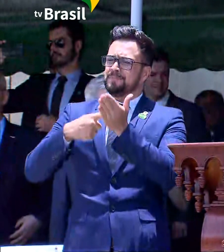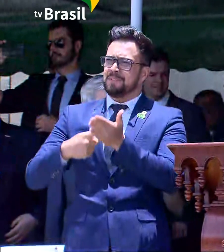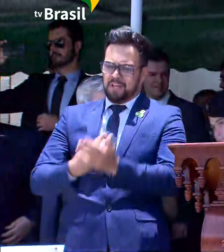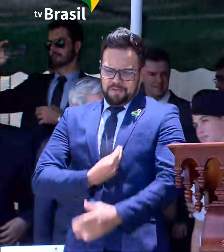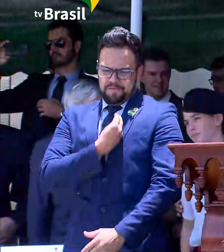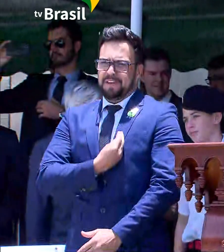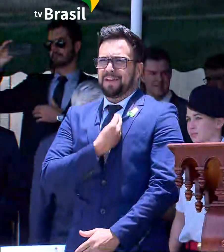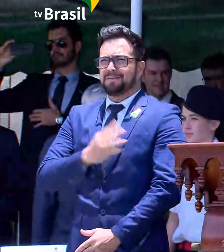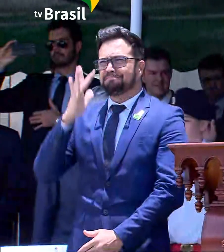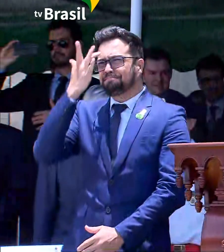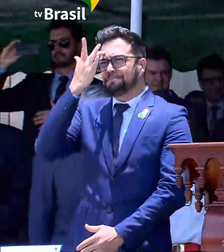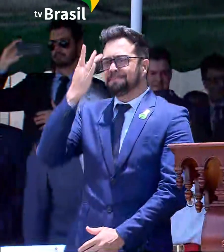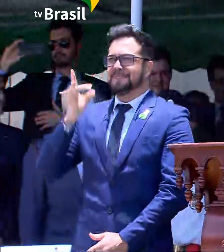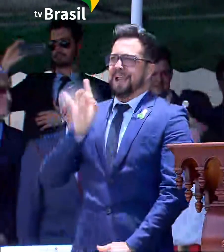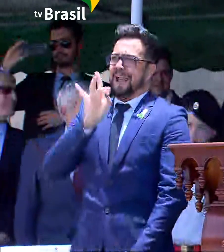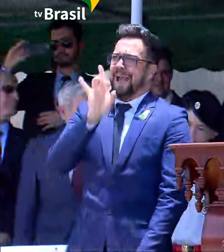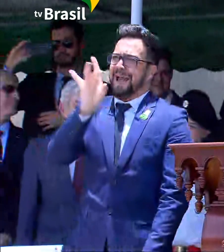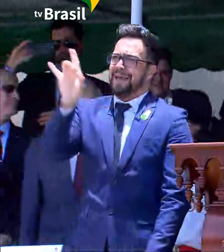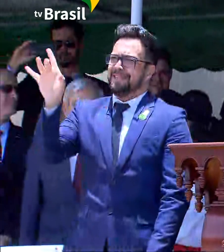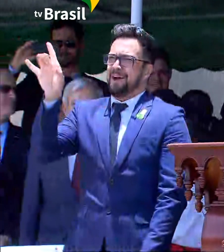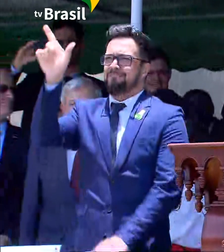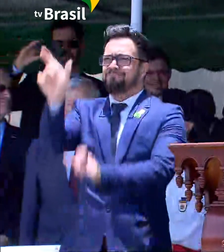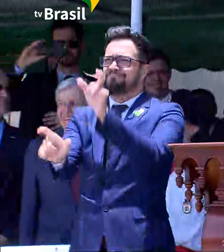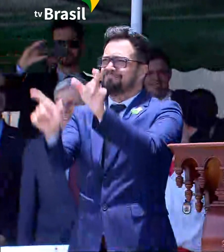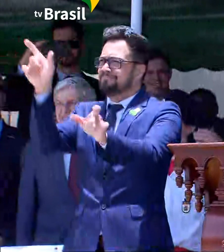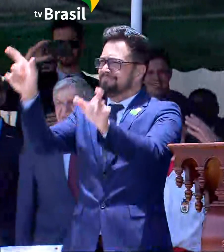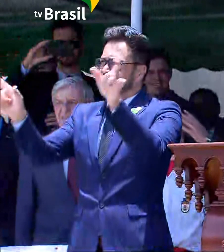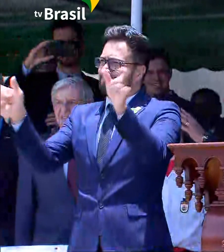de cada um de vocês.